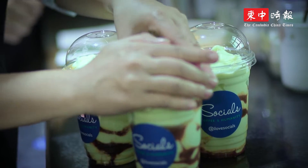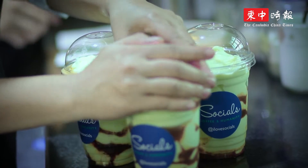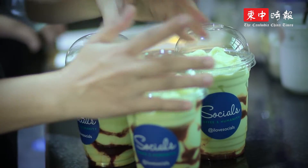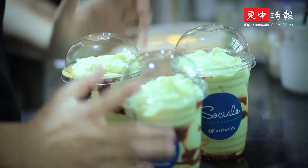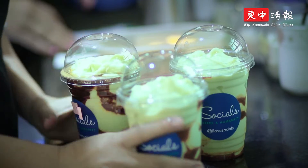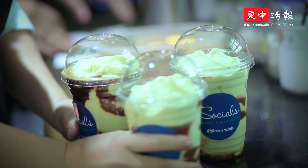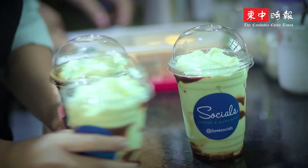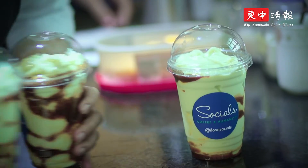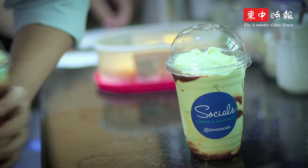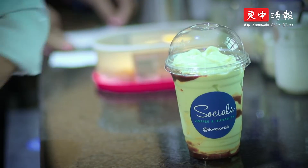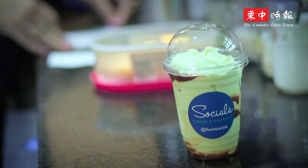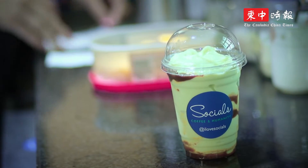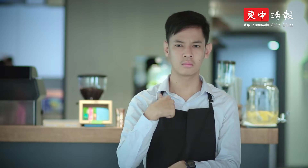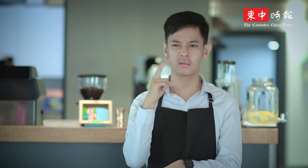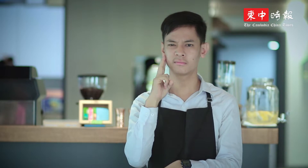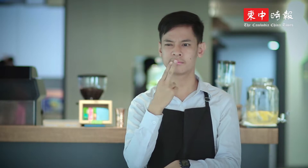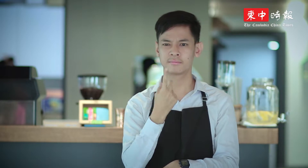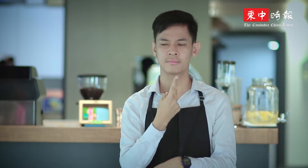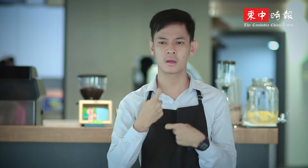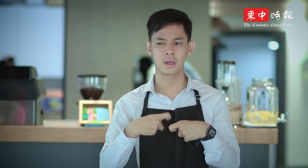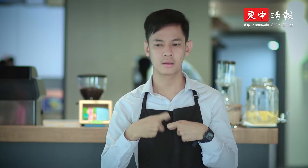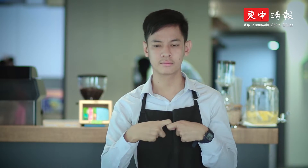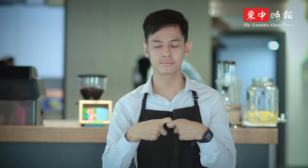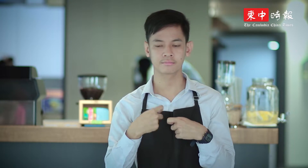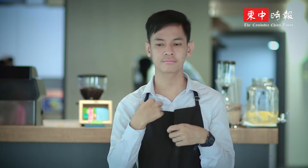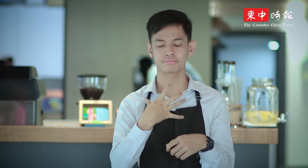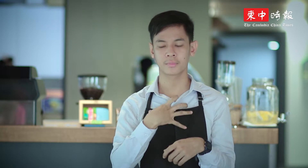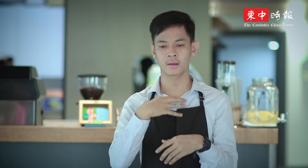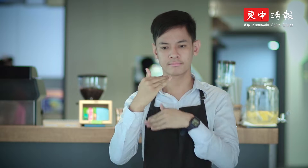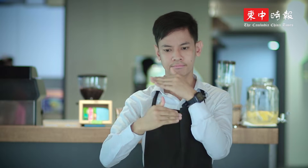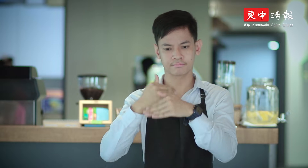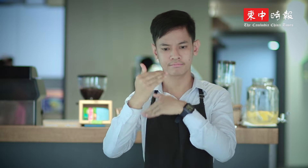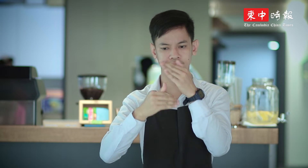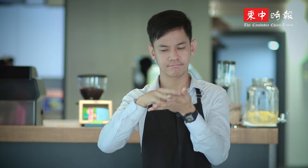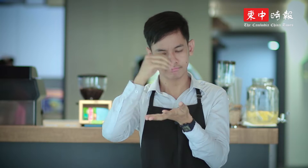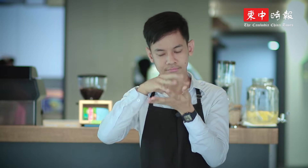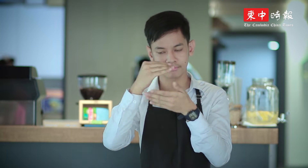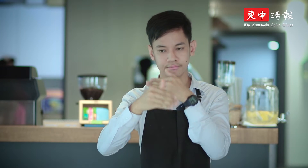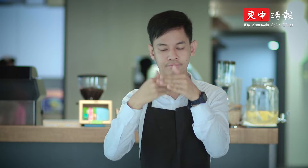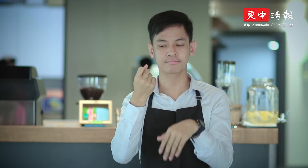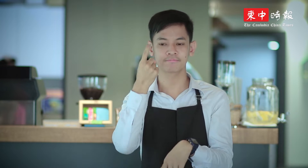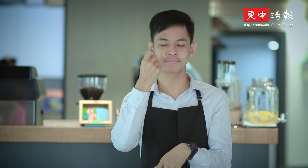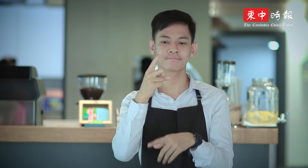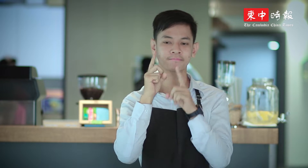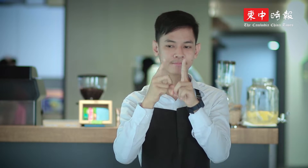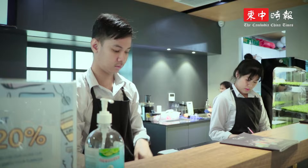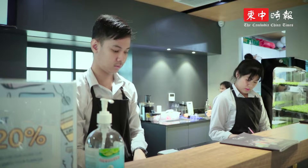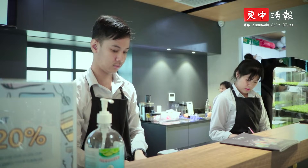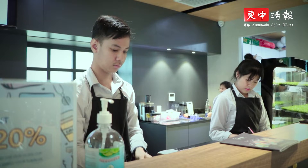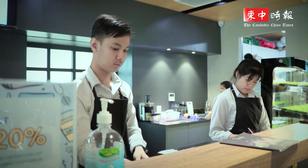以前总自卑，觉得自己是残疾人，听不见也说不了话，很害怕自己找